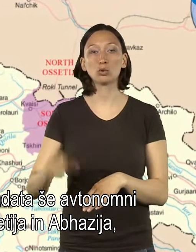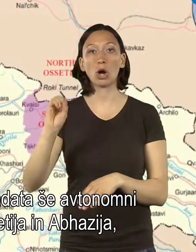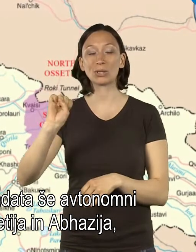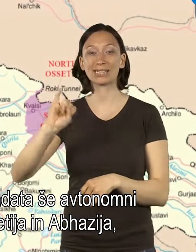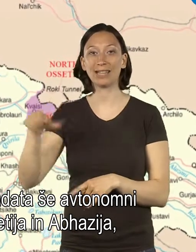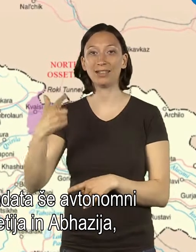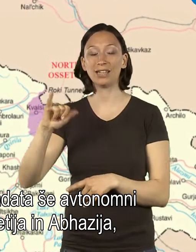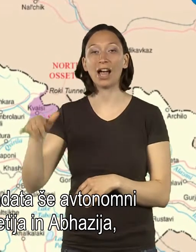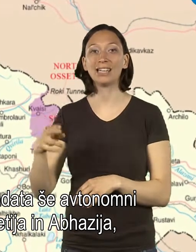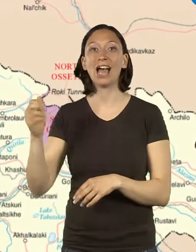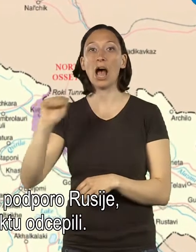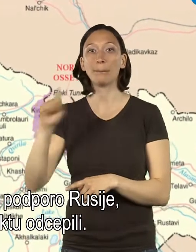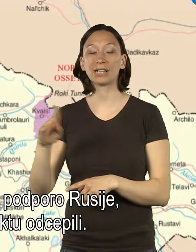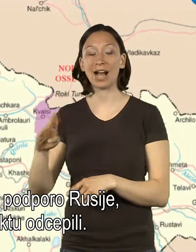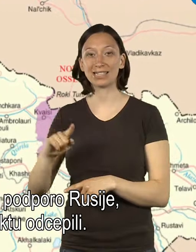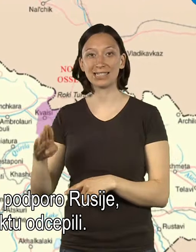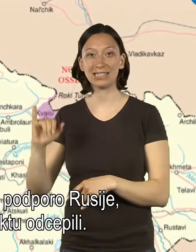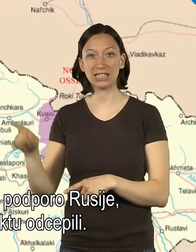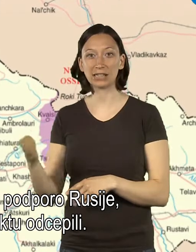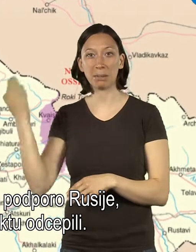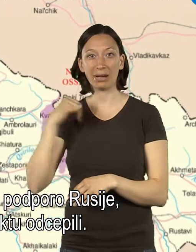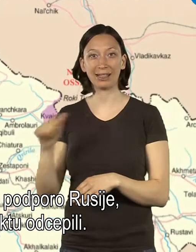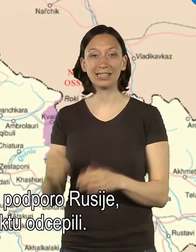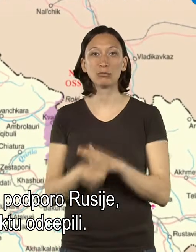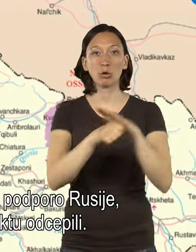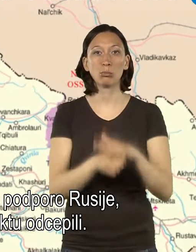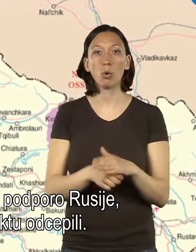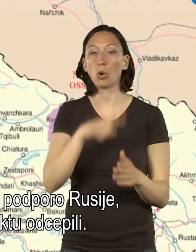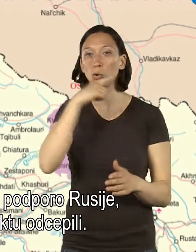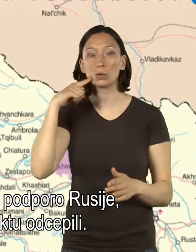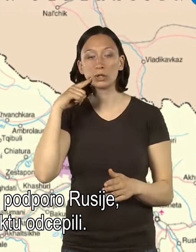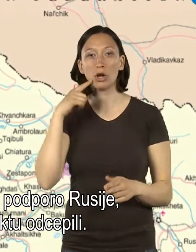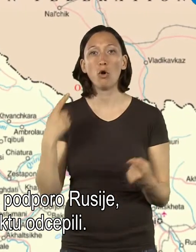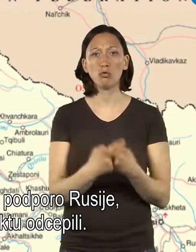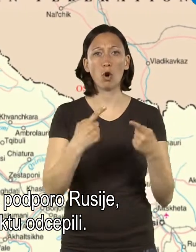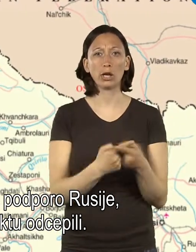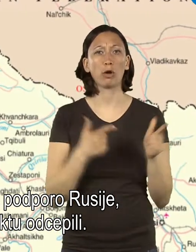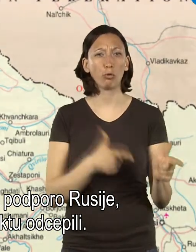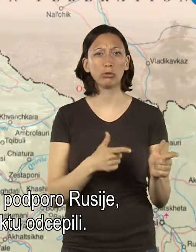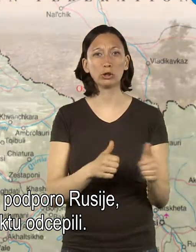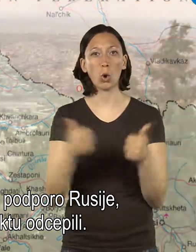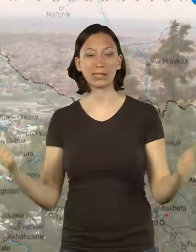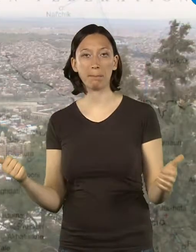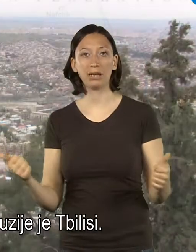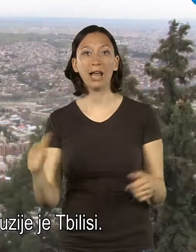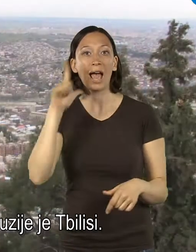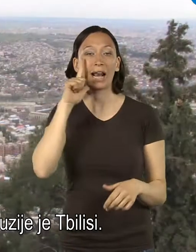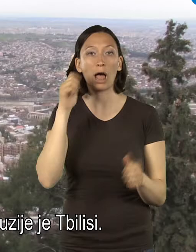in Abhazija, ki sta se pred leti s podporo Rusije v vojnem konfliktu odcepili. Glavno mesto Gruzije